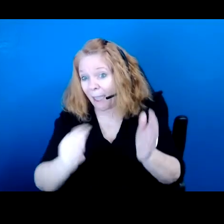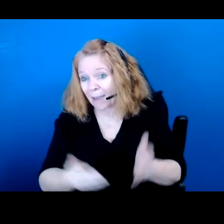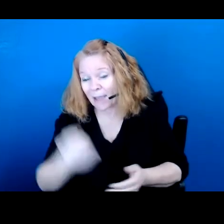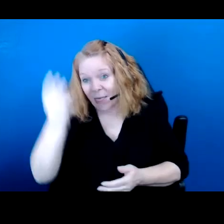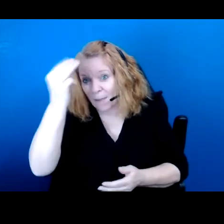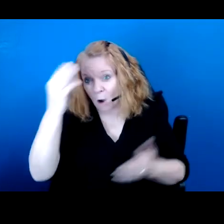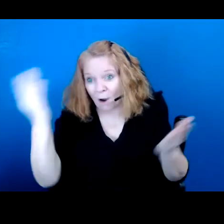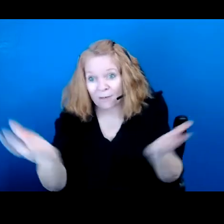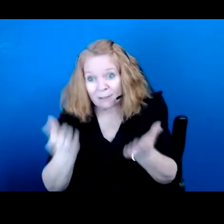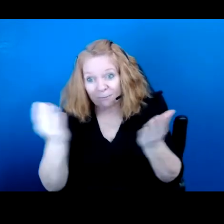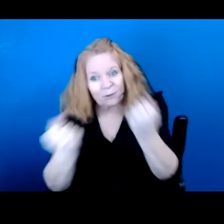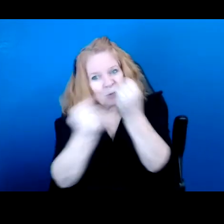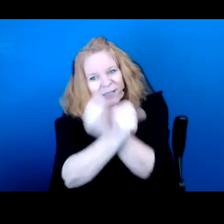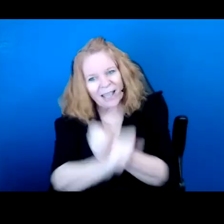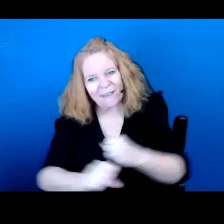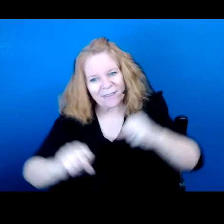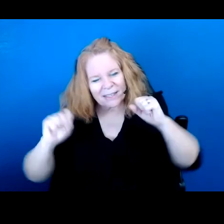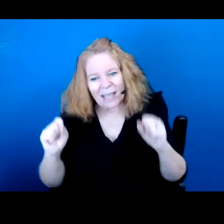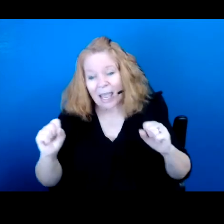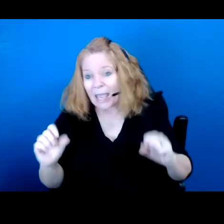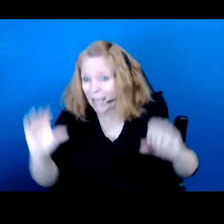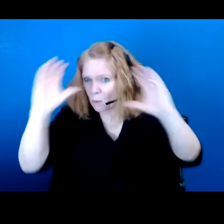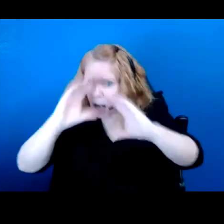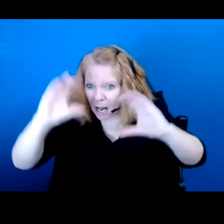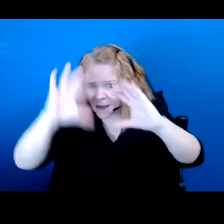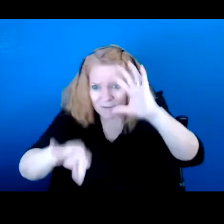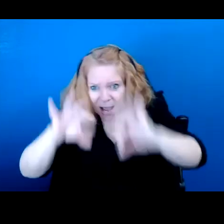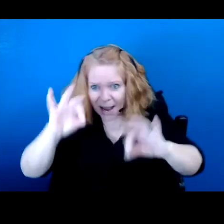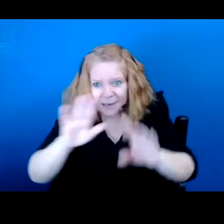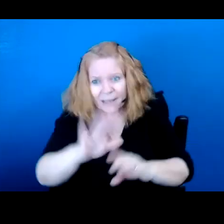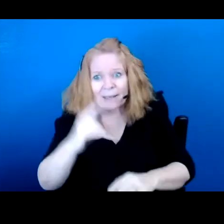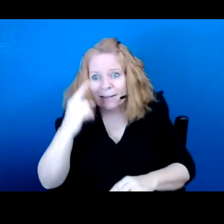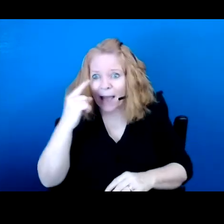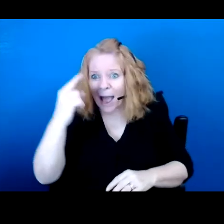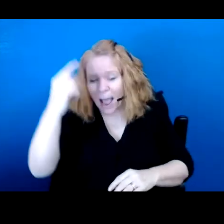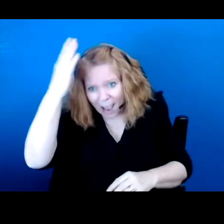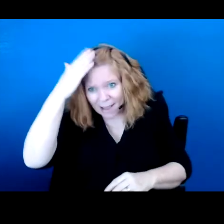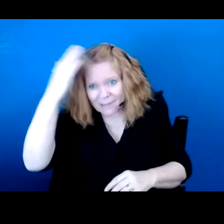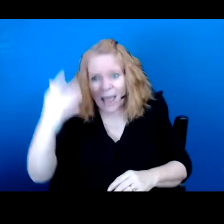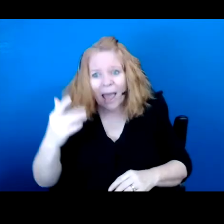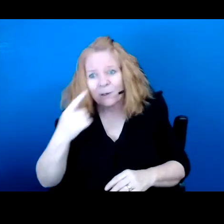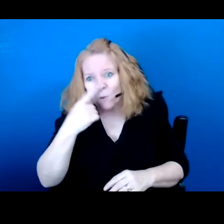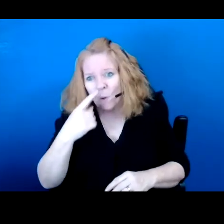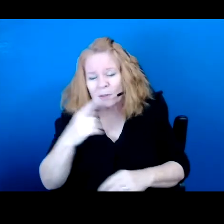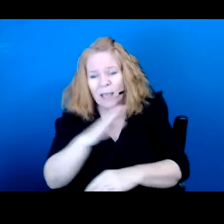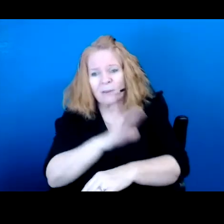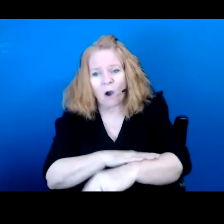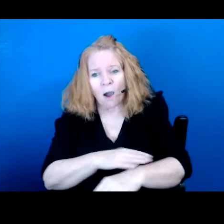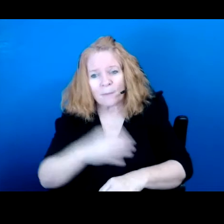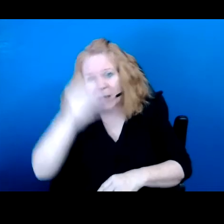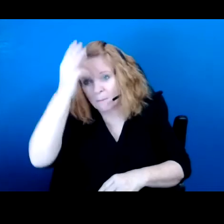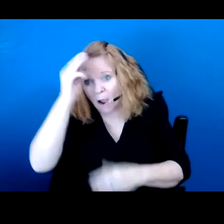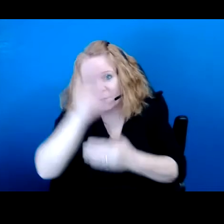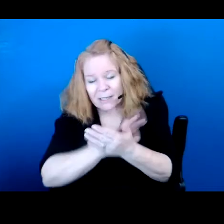problema qué bueno que marvin está aquí para ayudarnos hoy él nos va a ayudar buscar